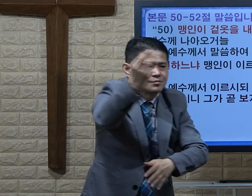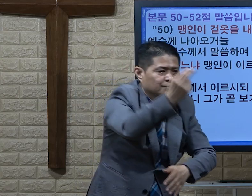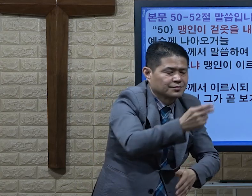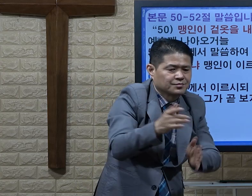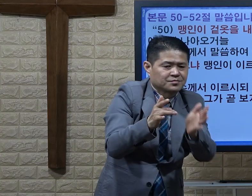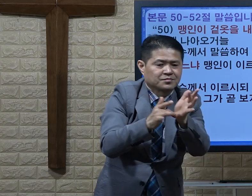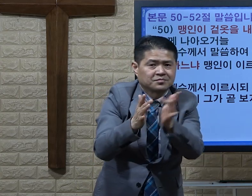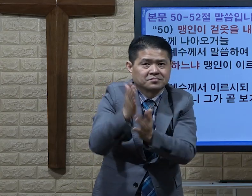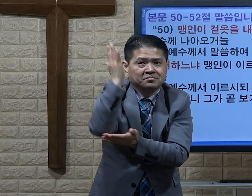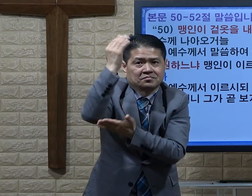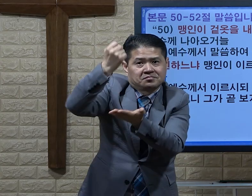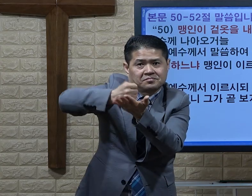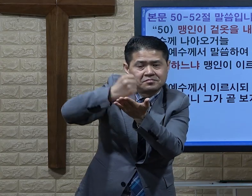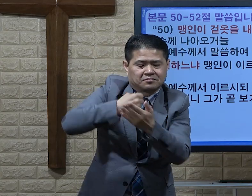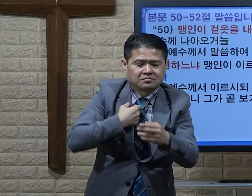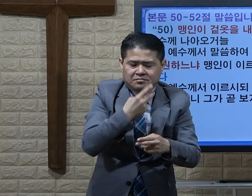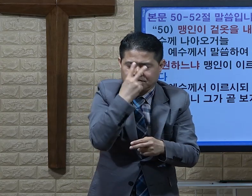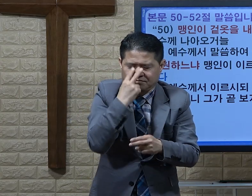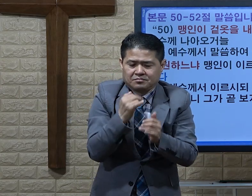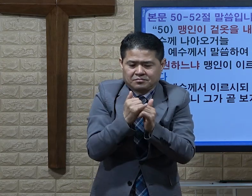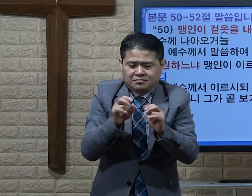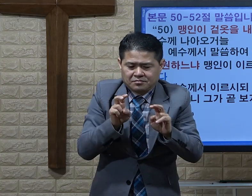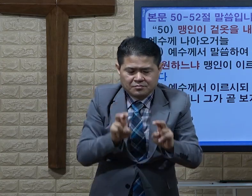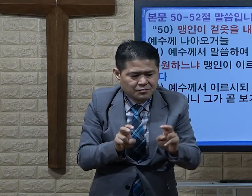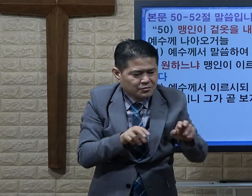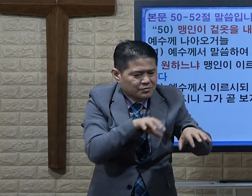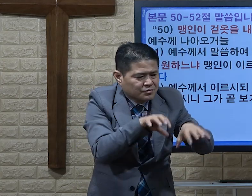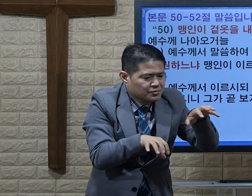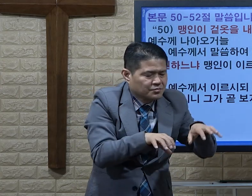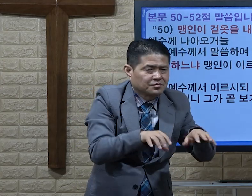돌아오면서 예수님의 그런 복음의 말씀을